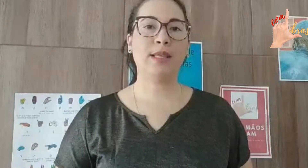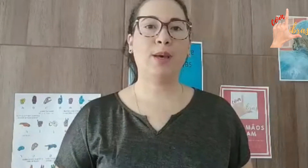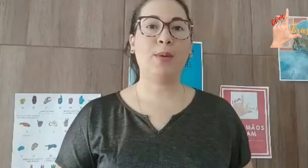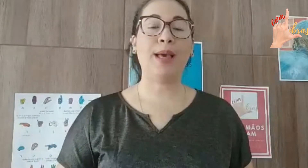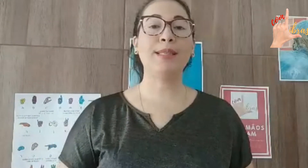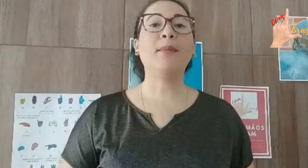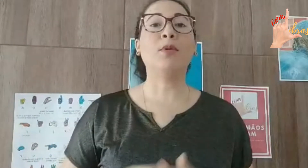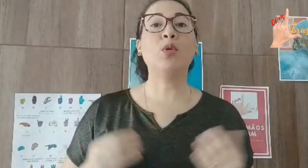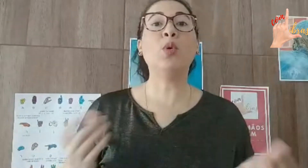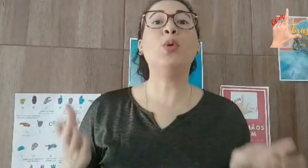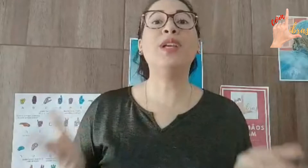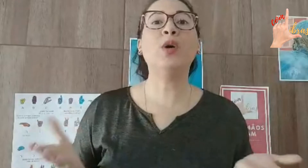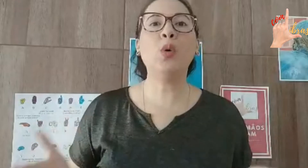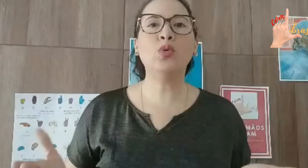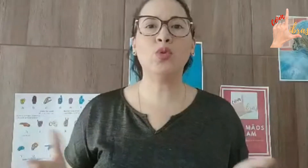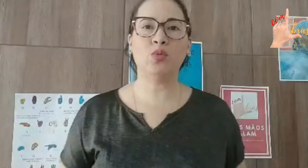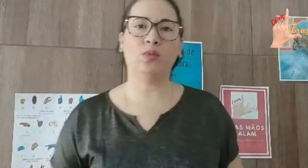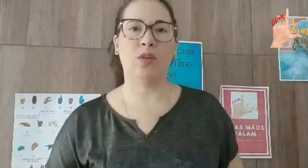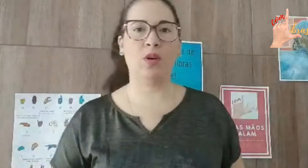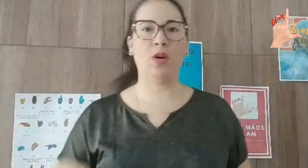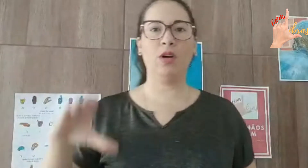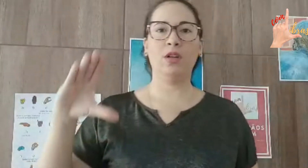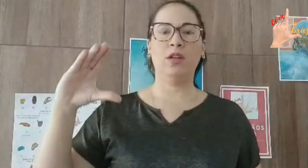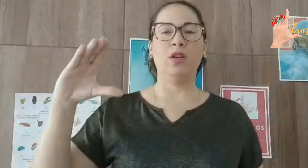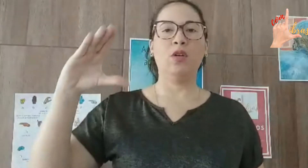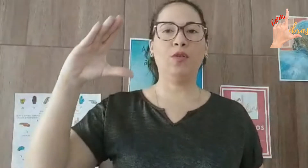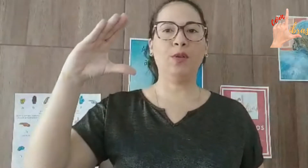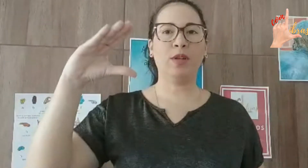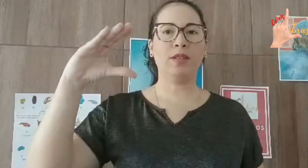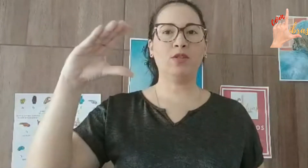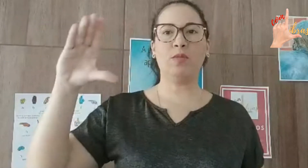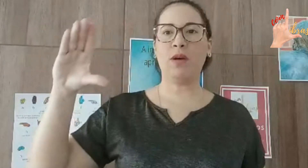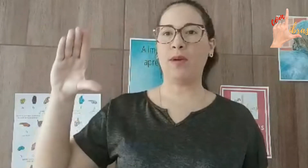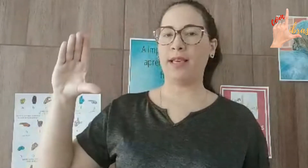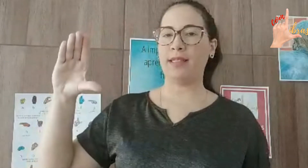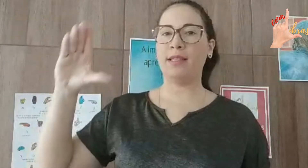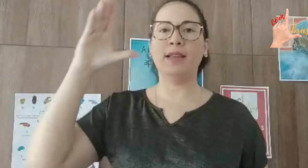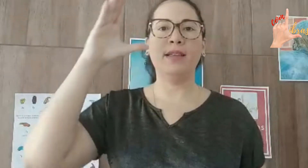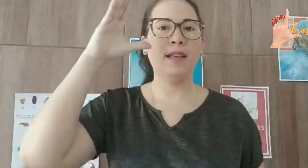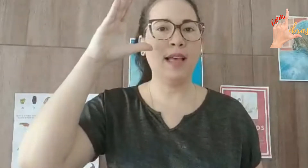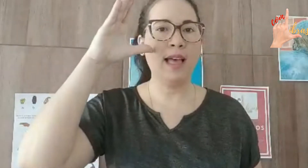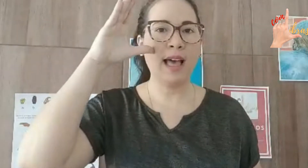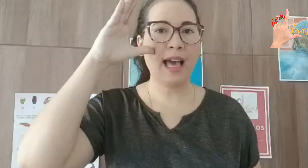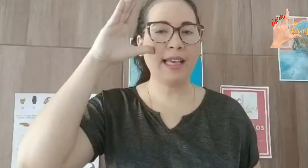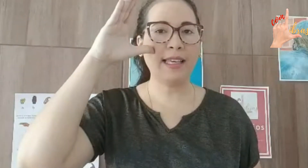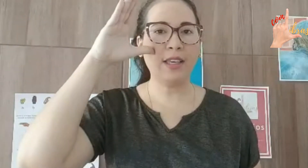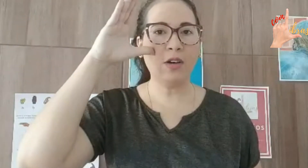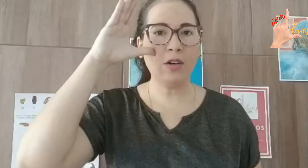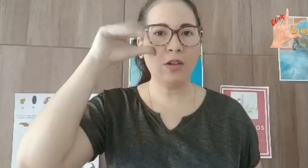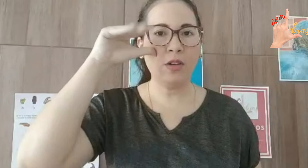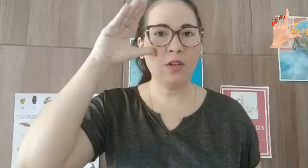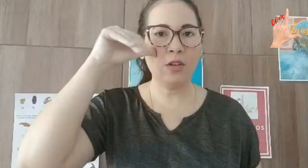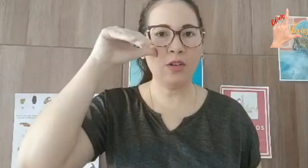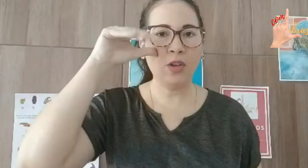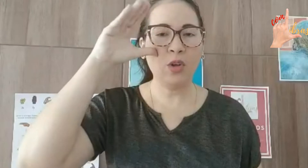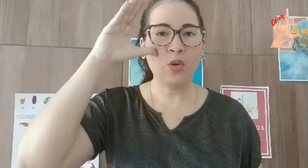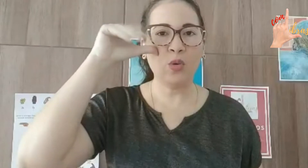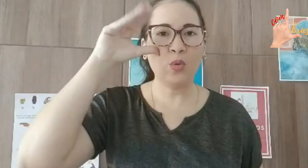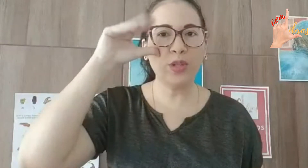articulação. Exemplo, curioso. Ó, configuração de mão essa. Aqui, ó.